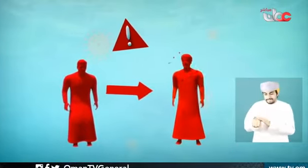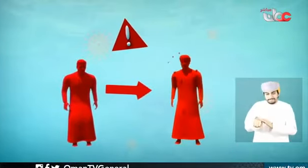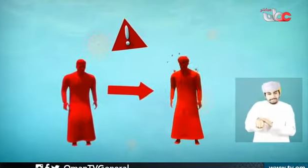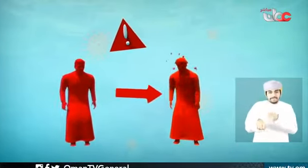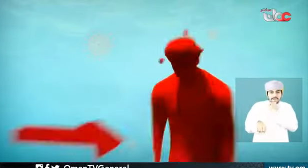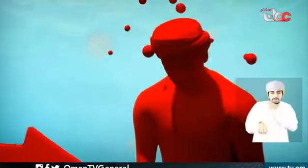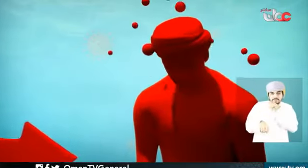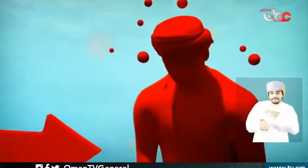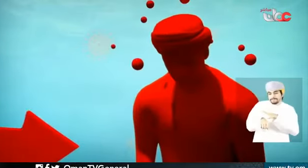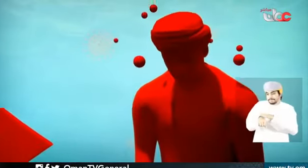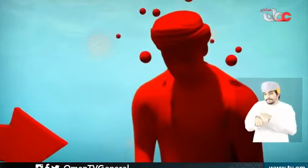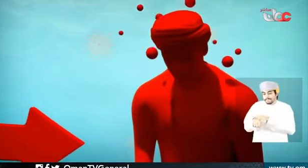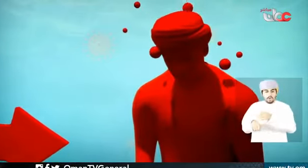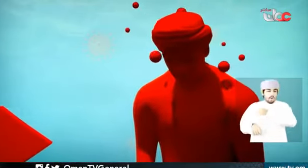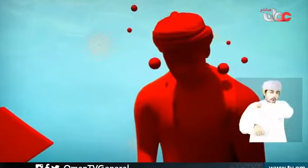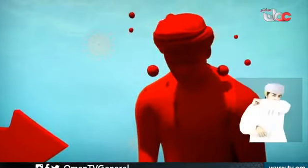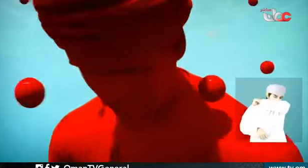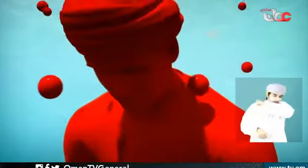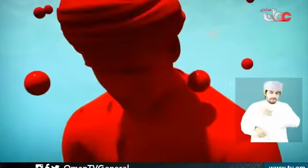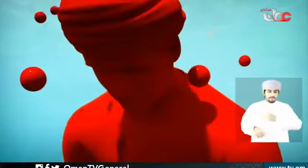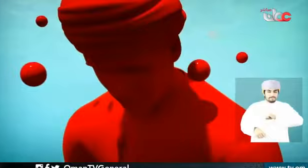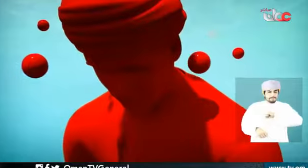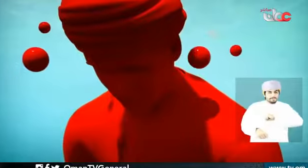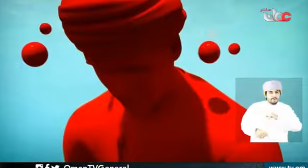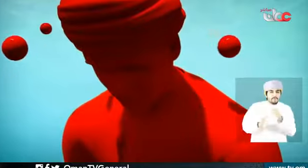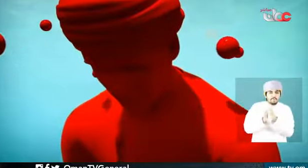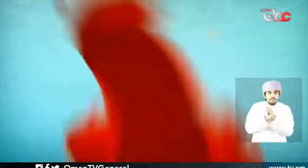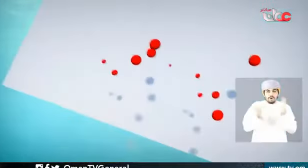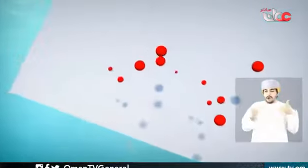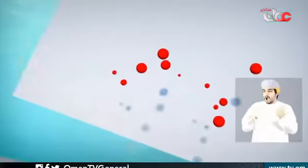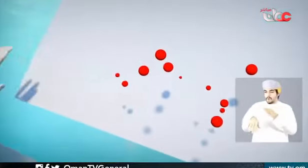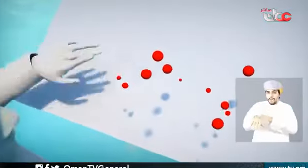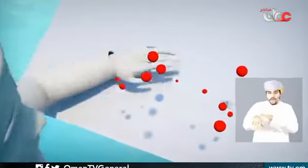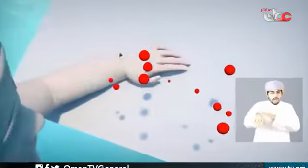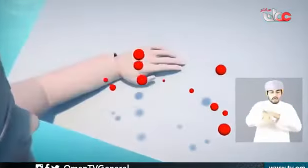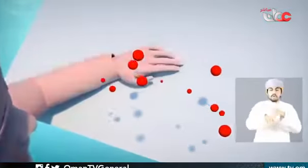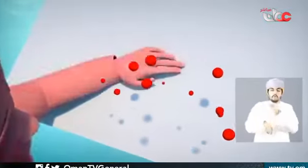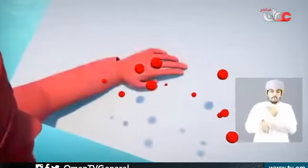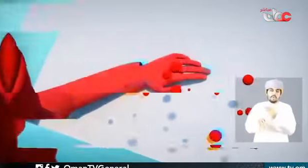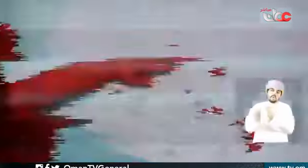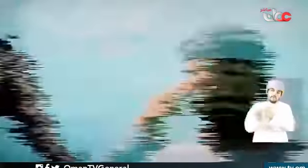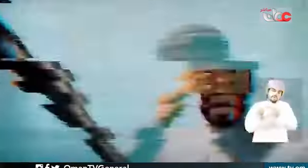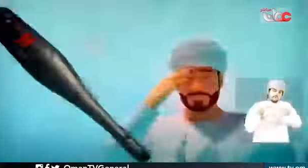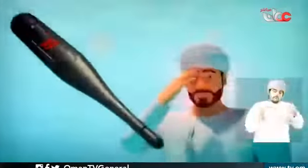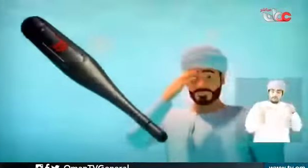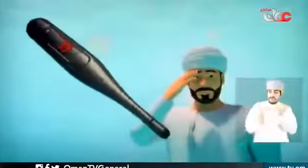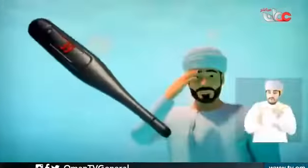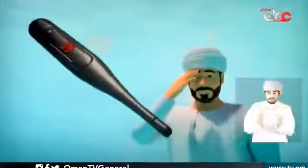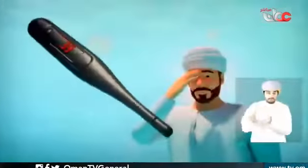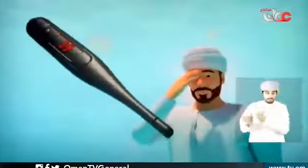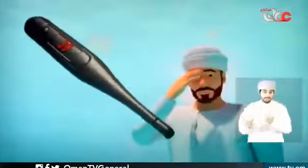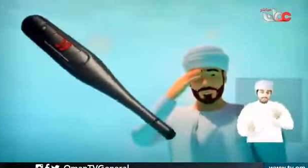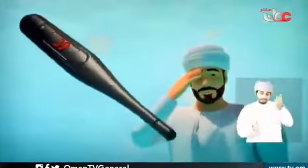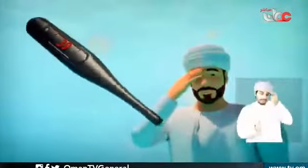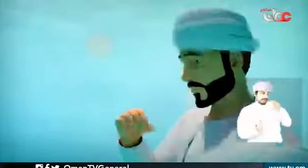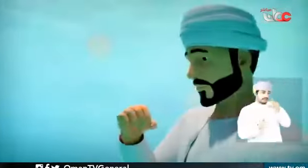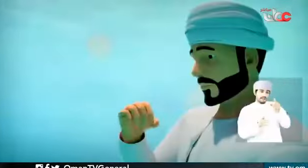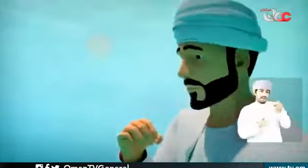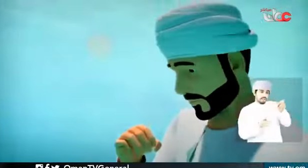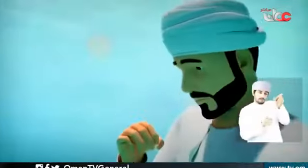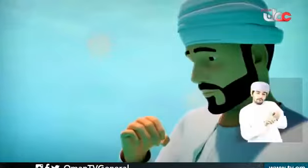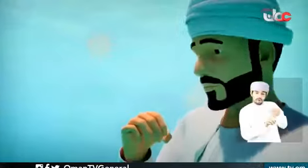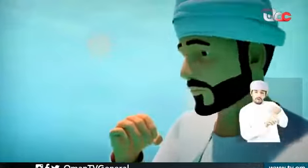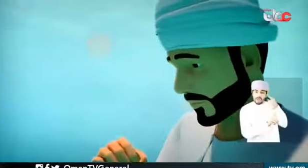الاتصال عن قرب والتعرض لرذاذ السعال أو العطس أو ملامسة الأسطح الملوثة به. تشمل الأعراض الحمى